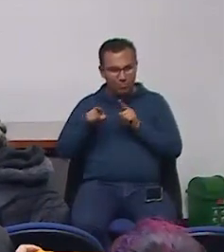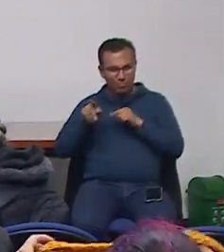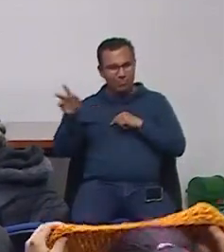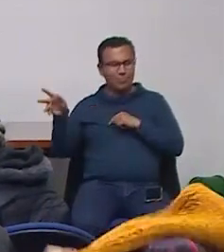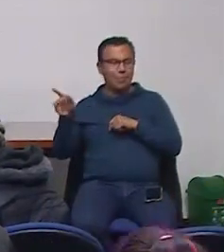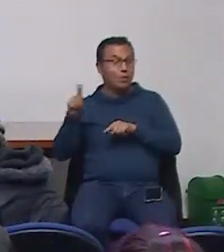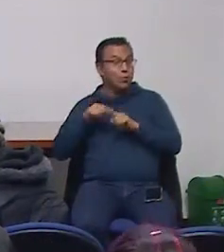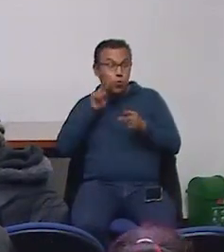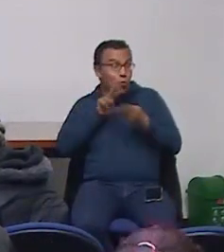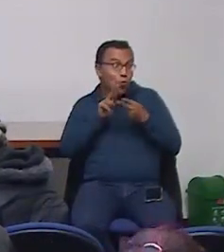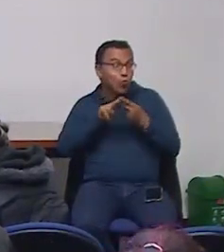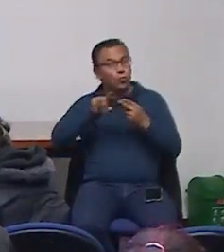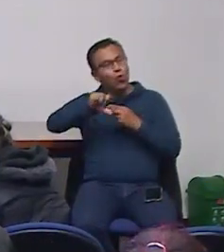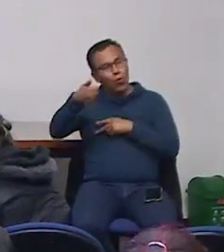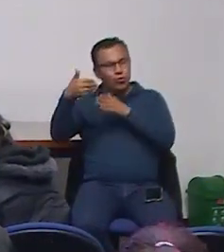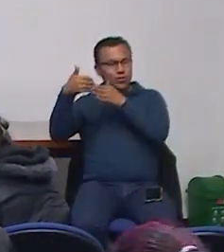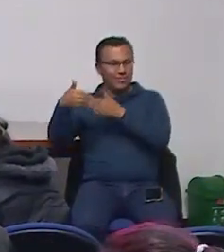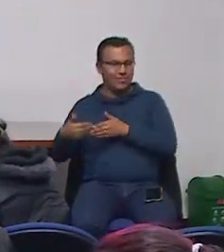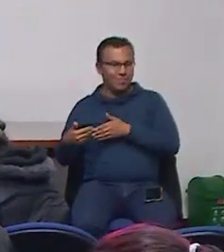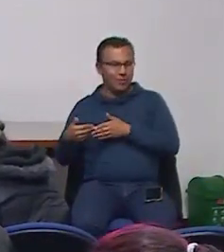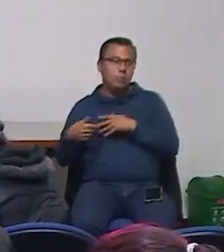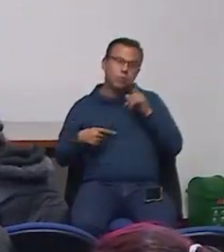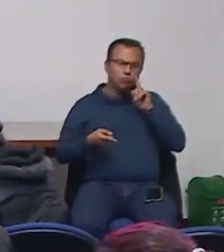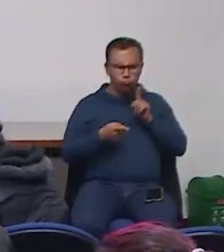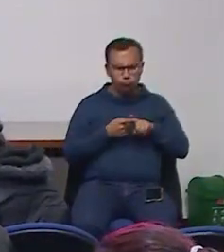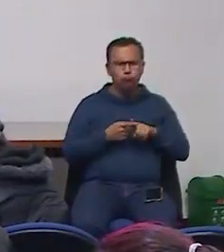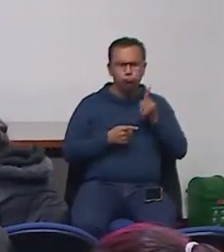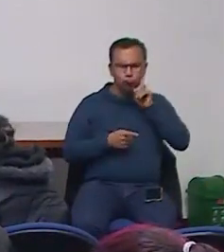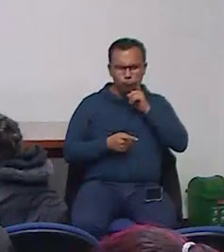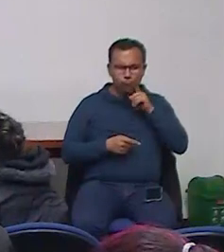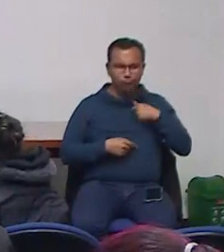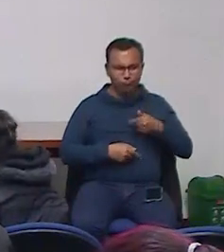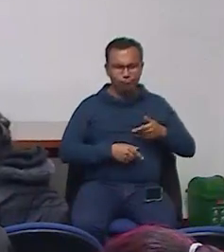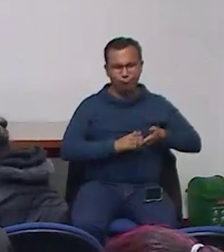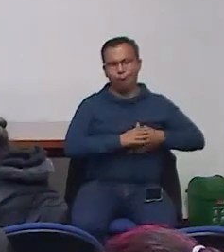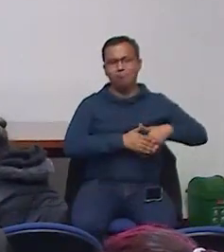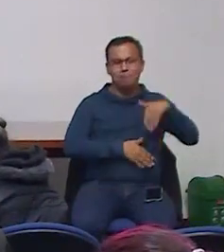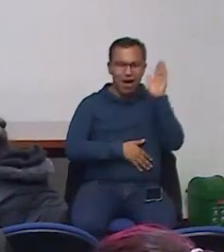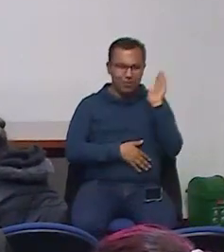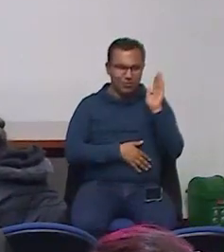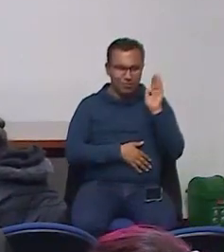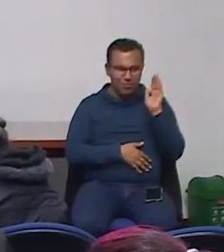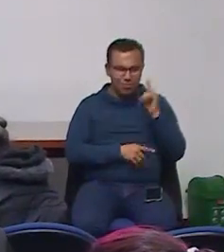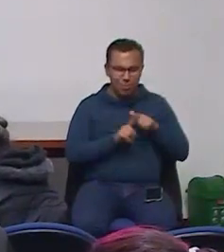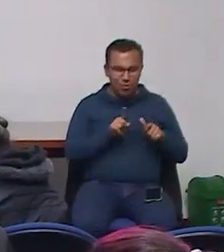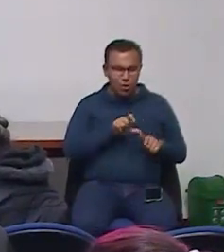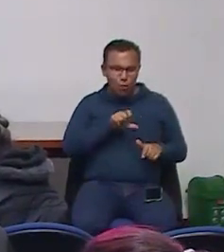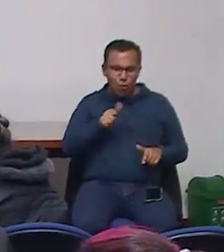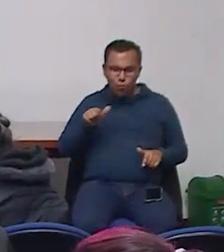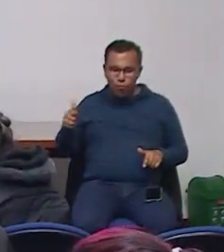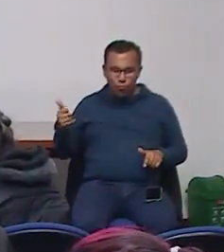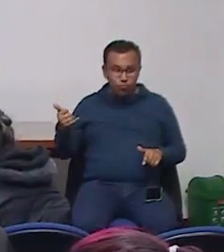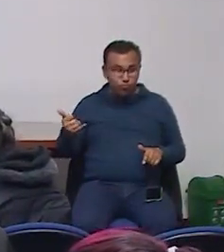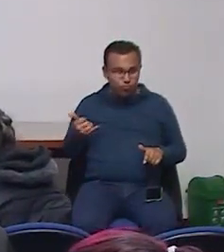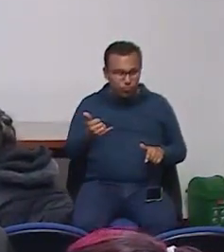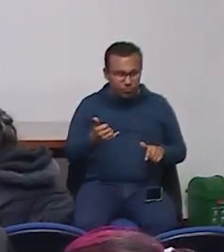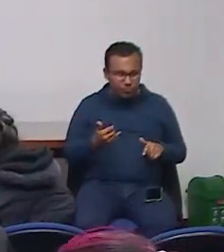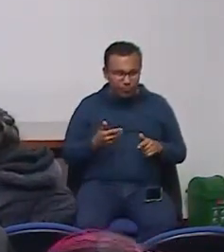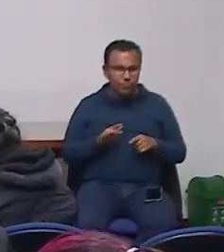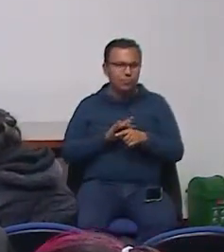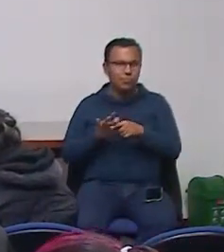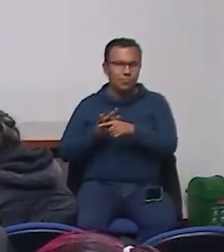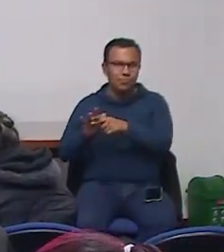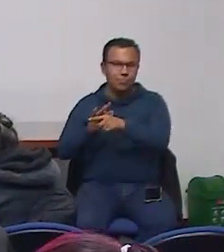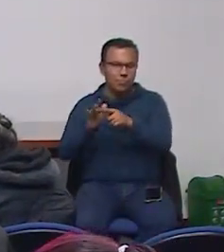ehara Cómo podemos empezaríamos parte musical en la parte noos plasmando una parte escénica y